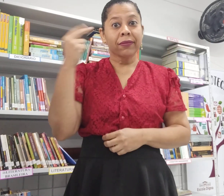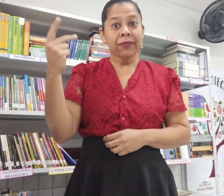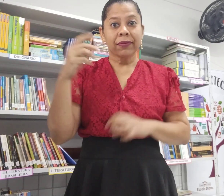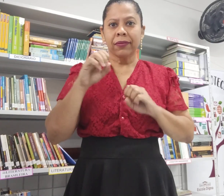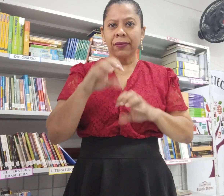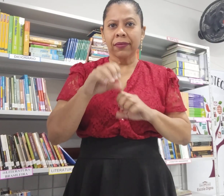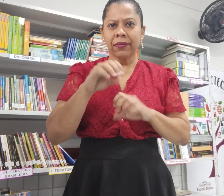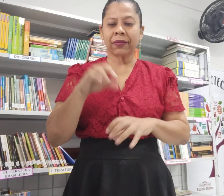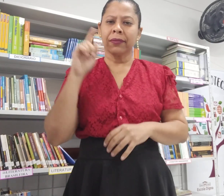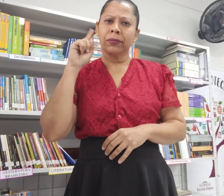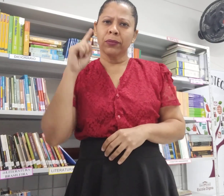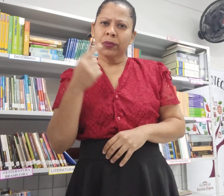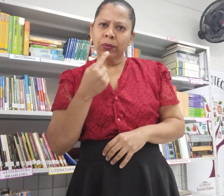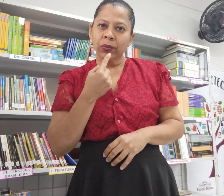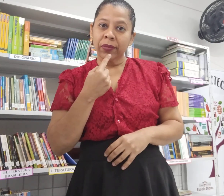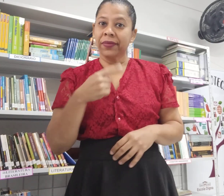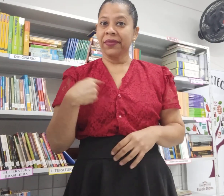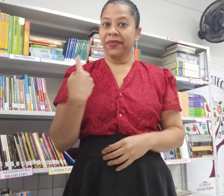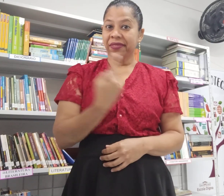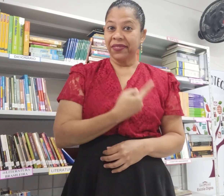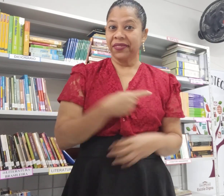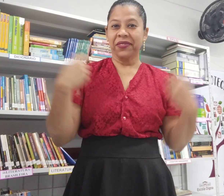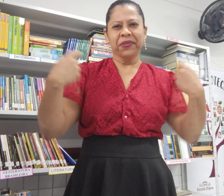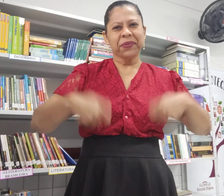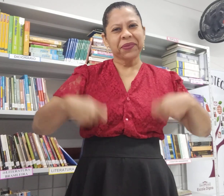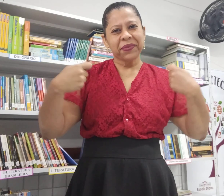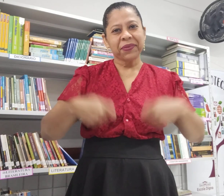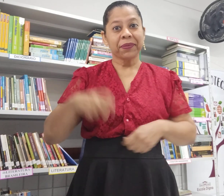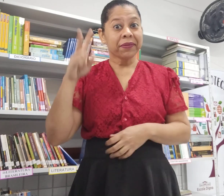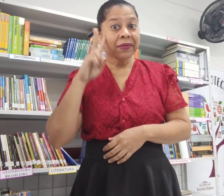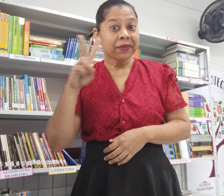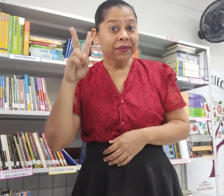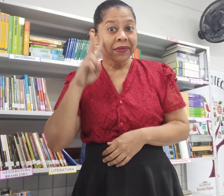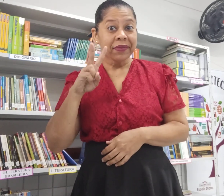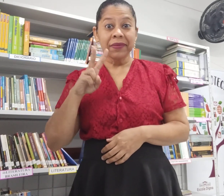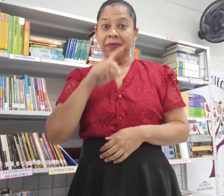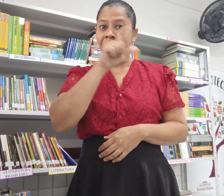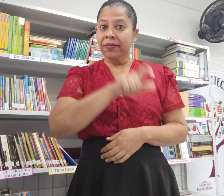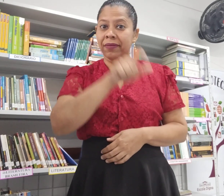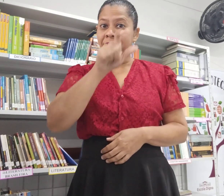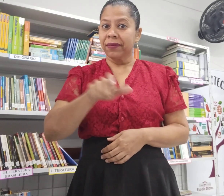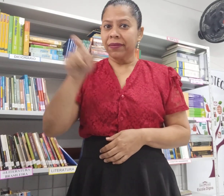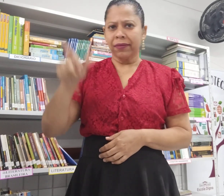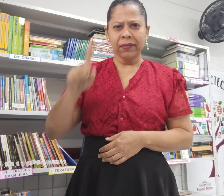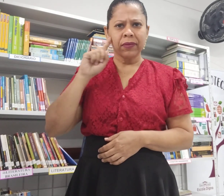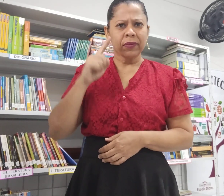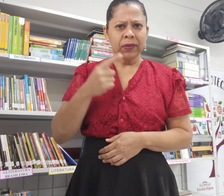precisamos também nos lembrar de que os sujeitos surdos eram rejeitados